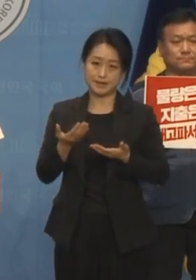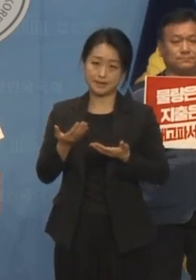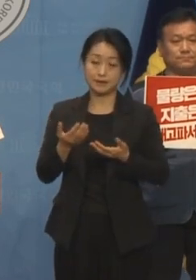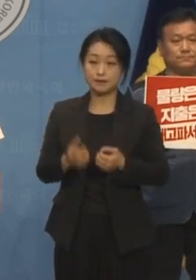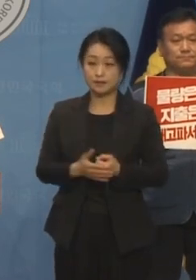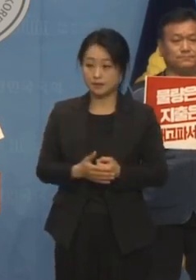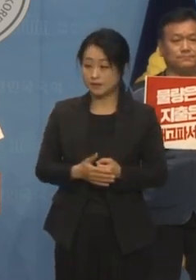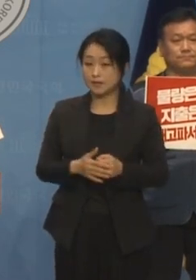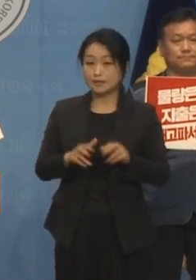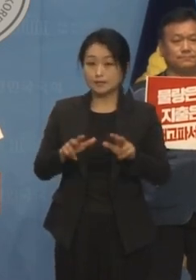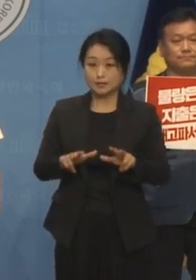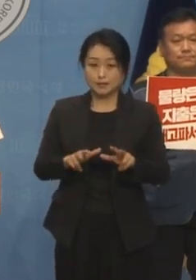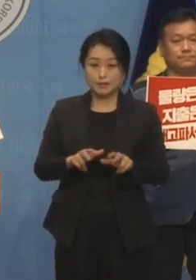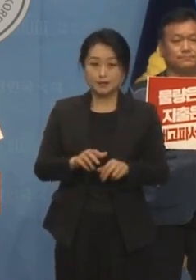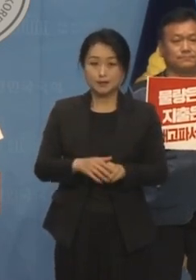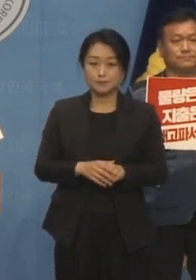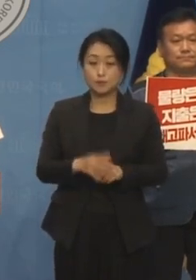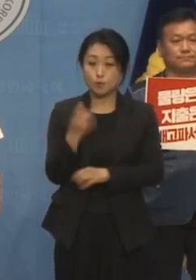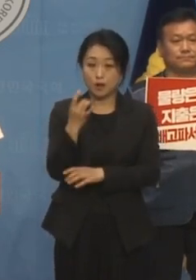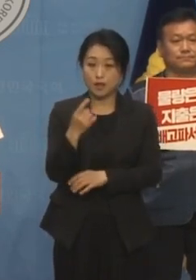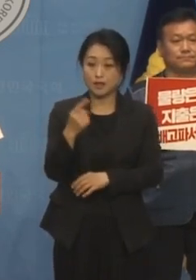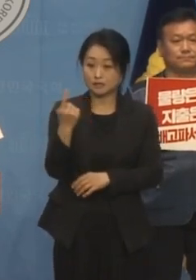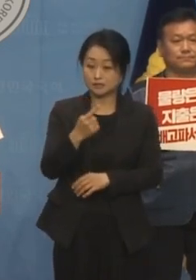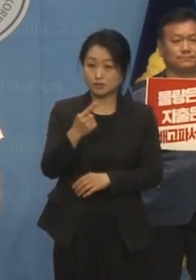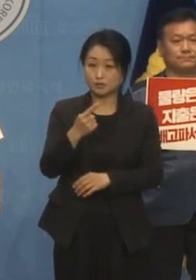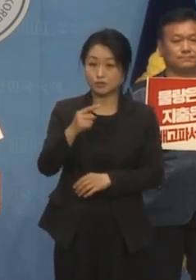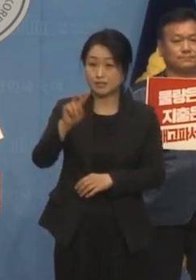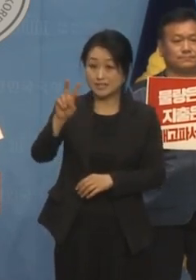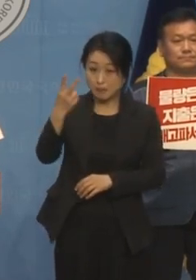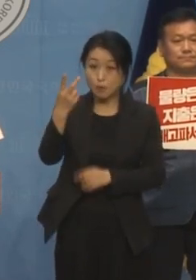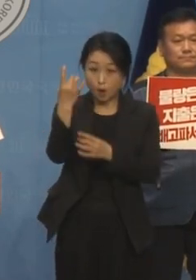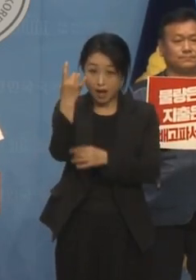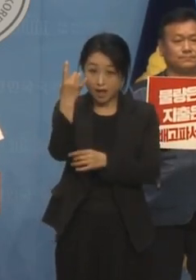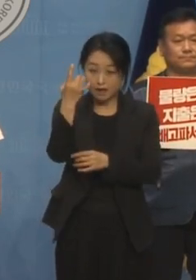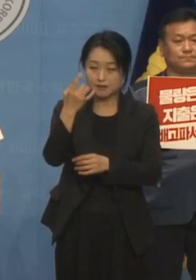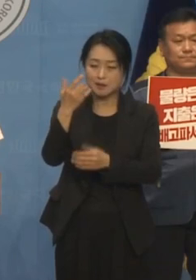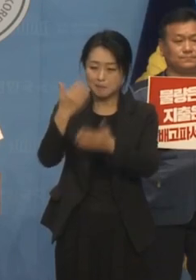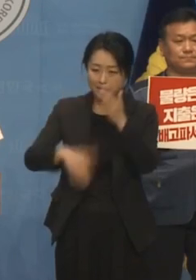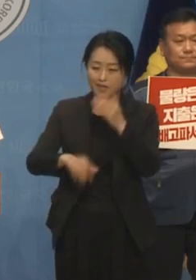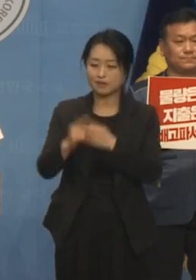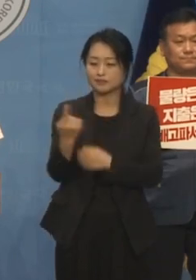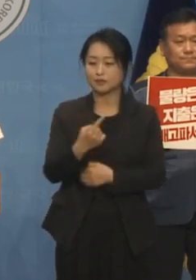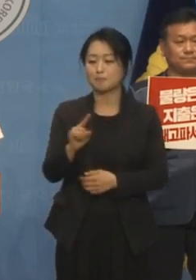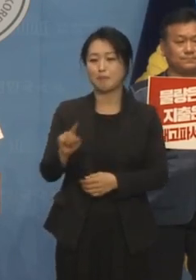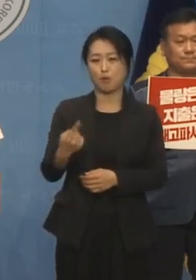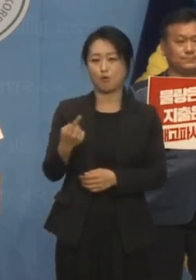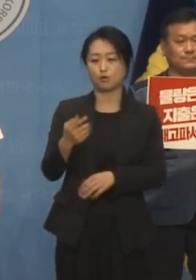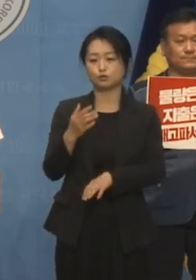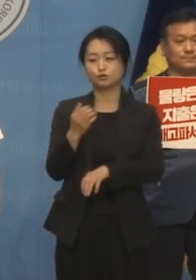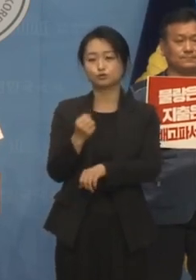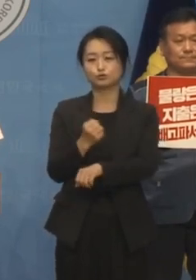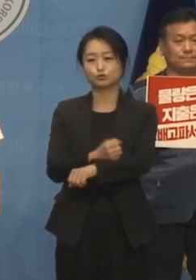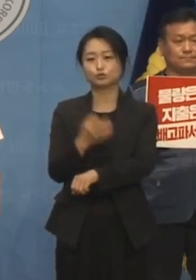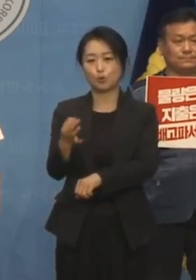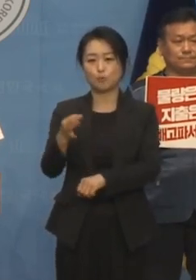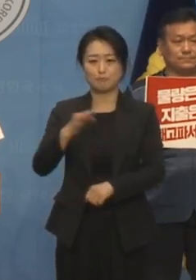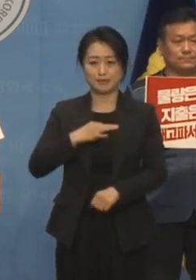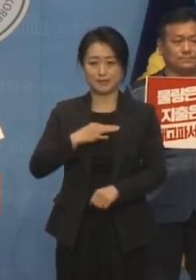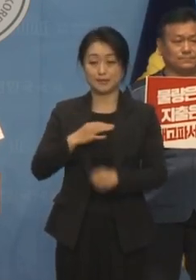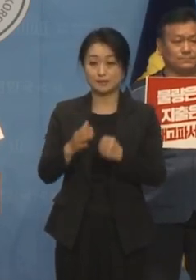그래도 정전보다 100원이나 하락한 건당 1,100원의 배송 수수료로 하루 최소 보장